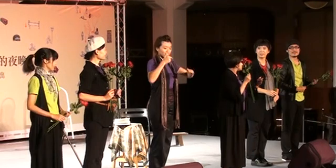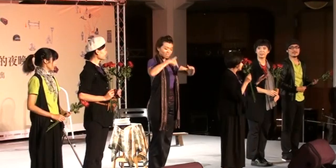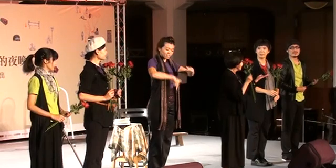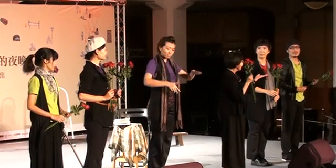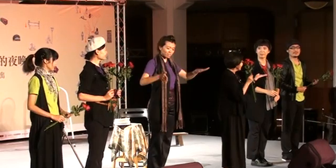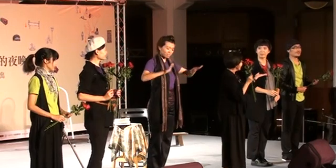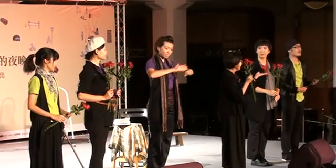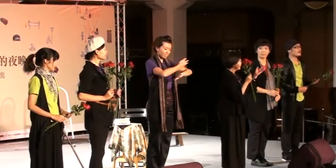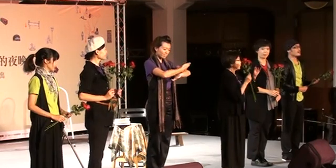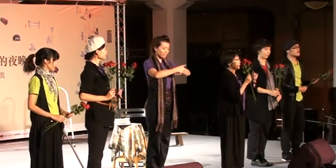使